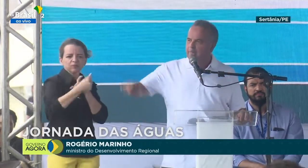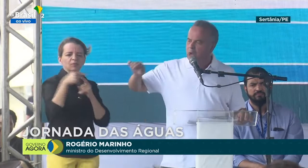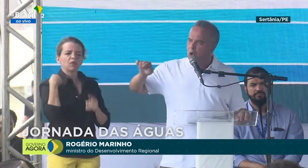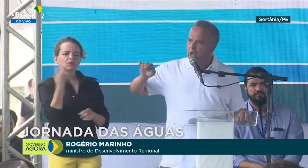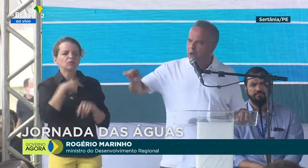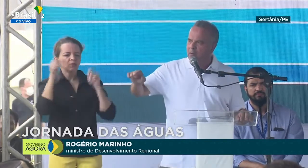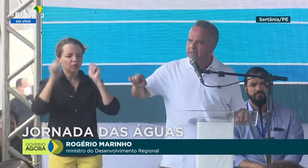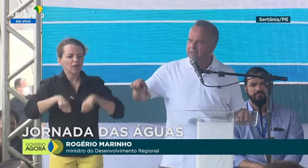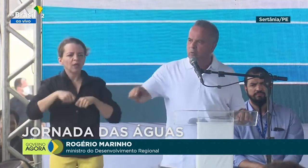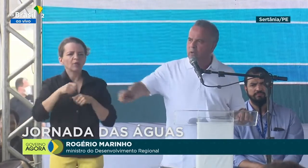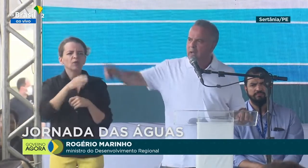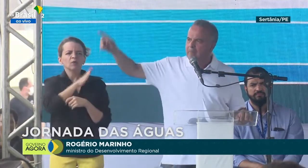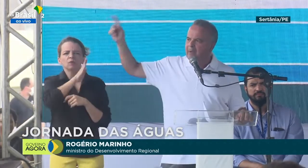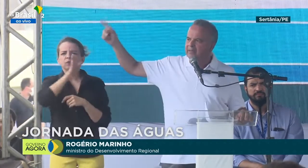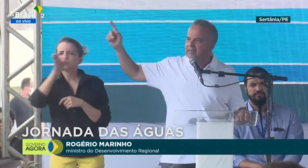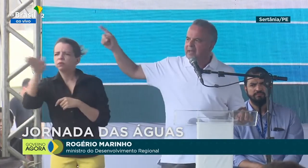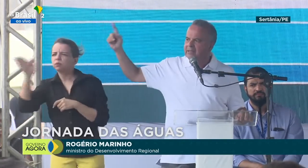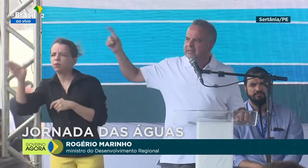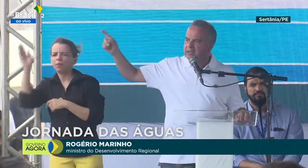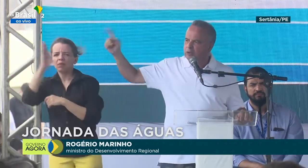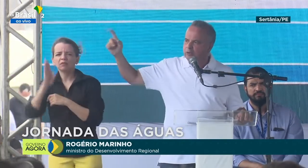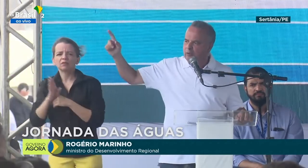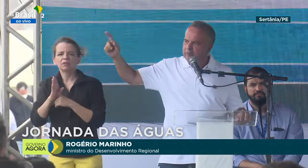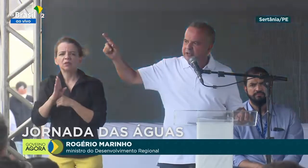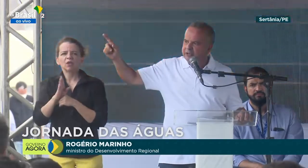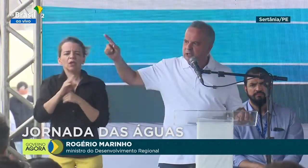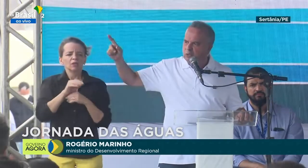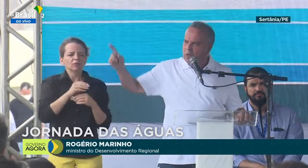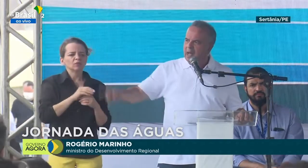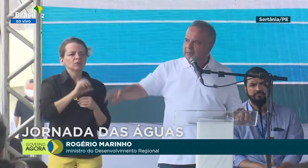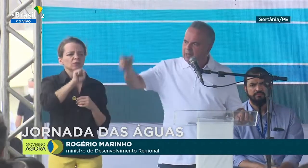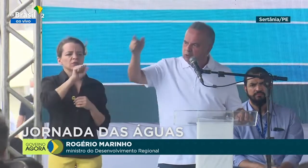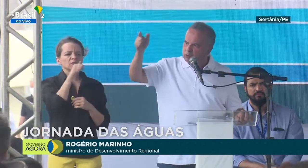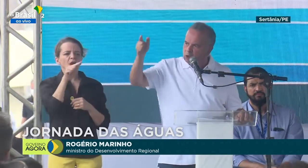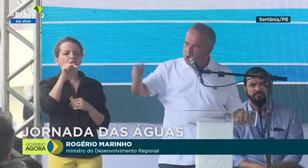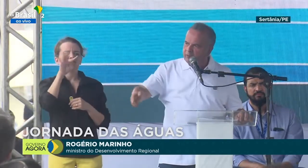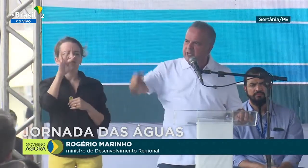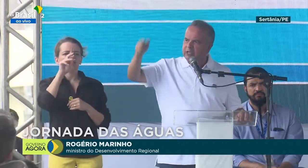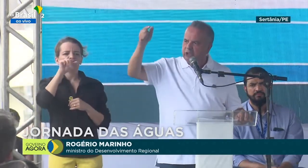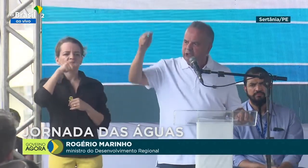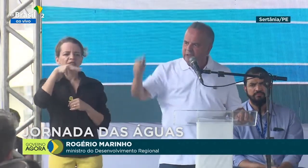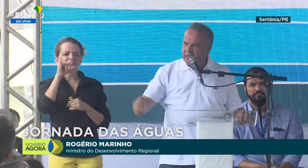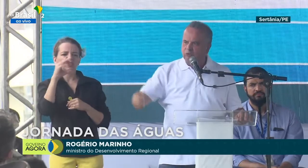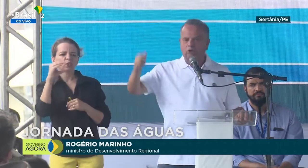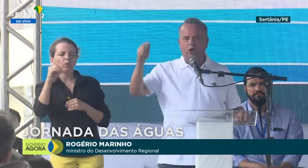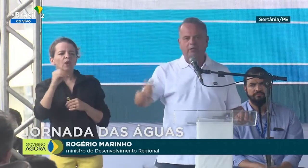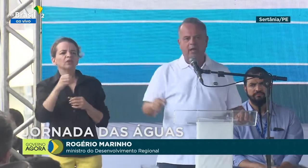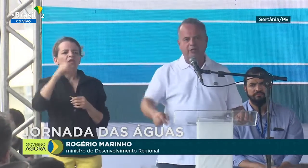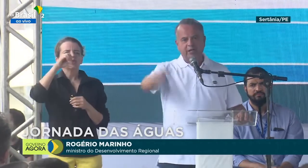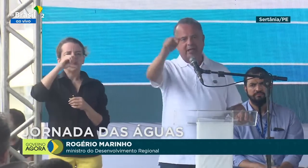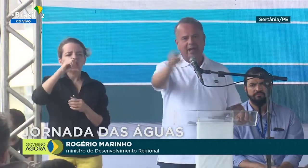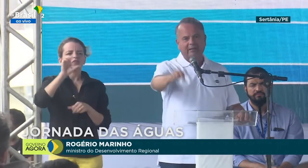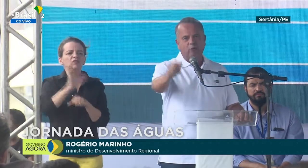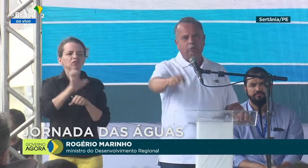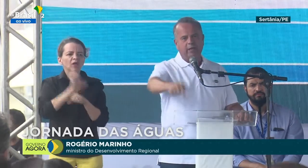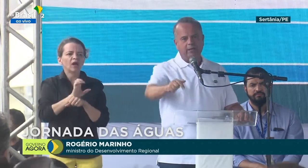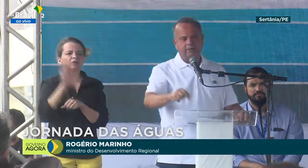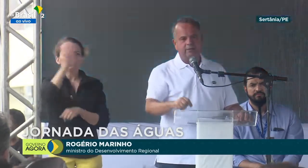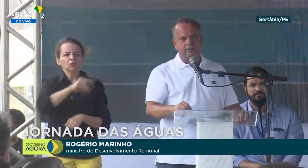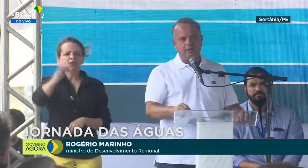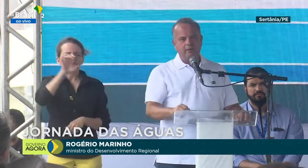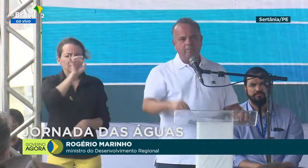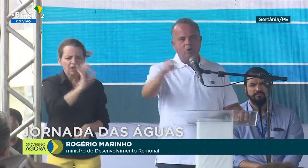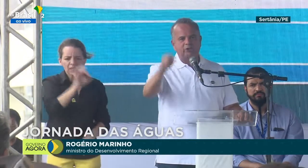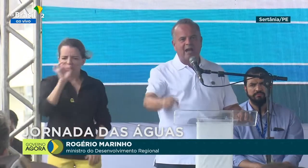pudemos percorrer o Brasil a partir da nascente do São Francisco até os 9 estados do Nordeste e em cada um